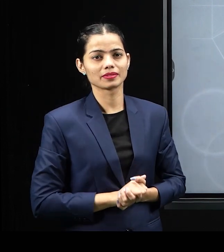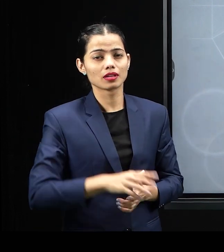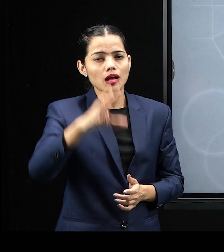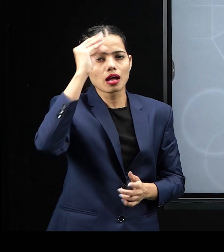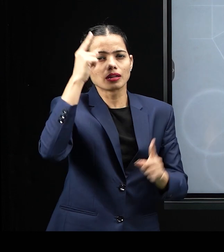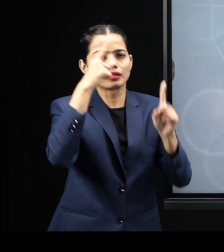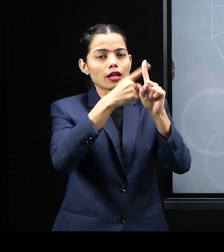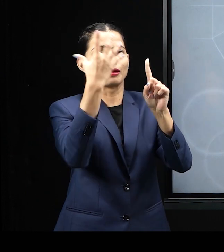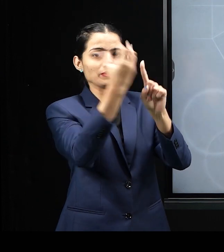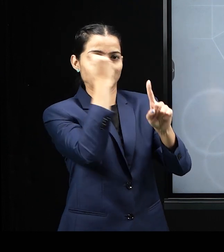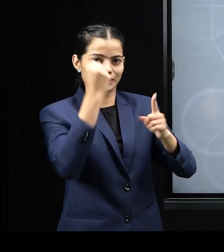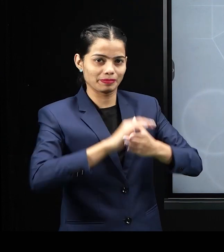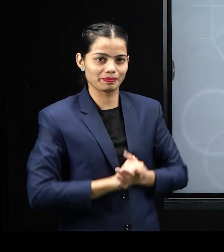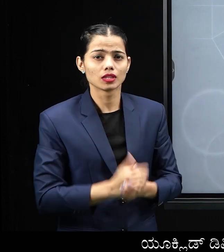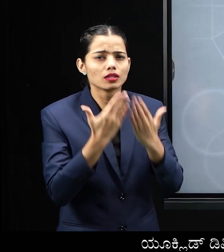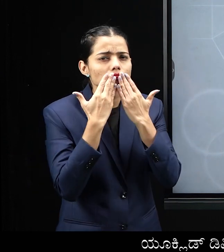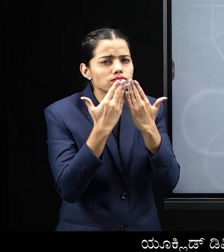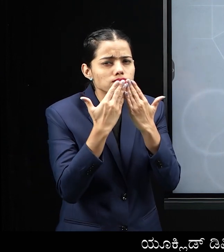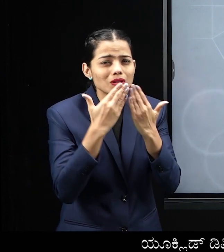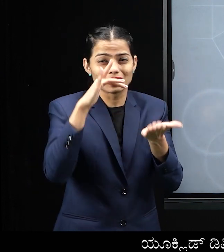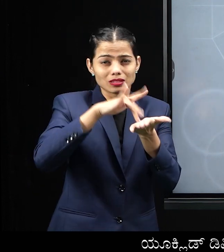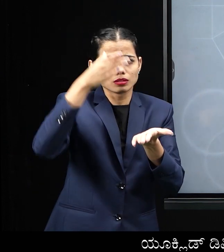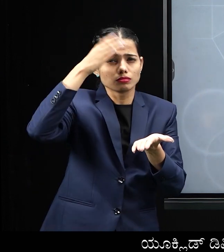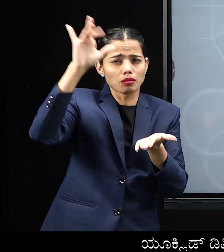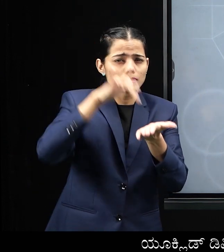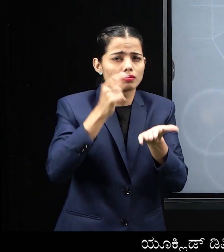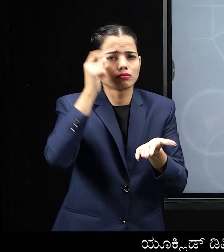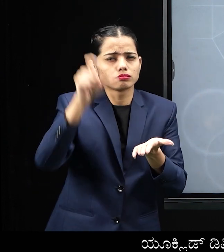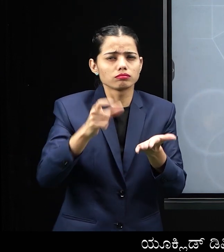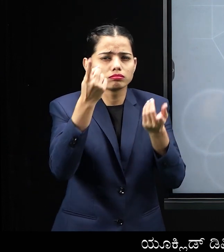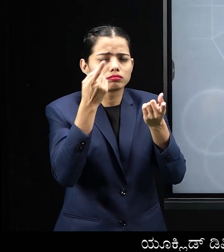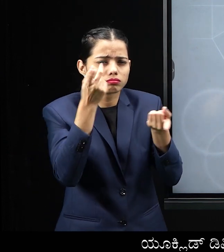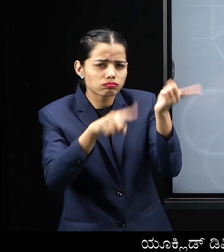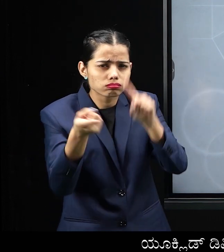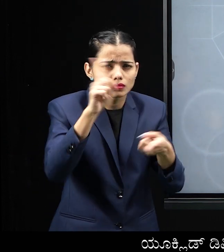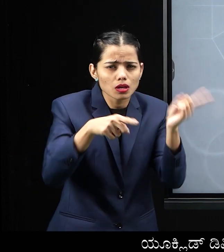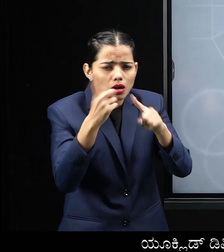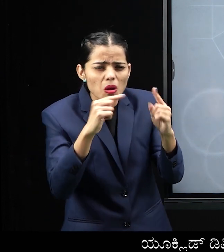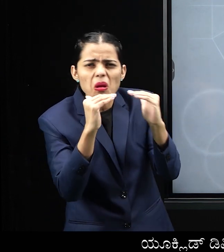ಕಲಿಕೆಯ ಫಲಿತಾಂಶಗಳು. ಯೂಕ್ಲಿಡ್ ಡಿವಿಷನ್ ಲೆಮ್ಮ ಪರಿಕಲ್ಪನೆಯನ್ನು ಅಧ್ಯಯನ ಮಾಡಲು